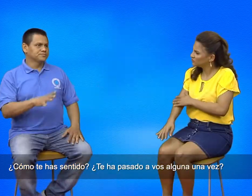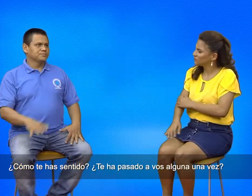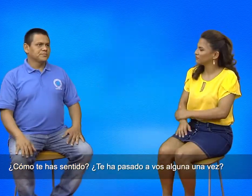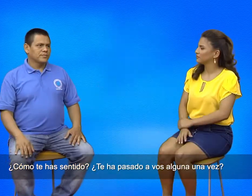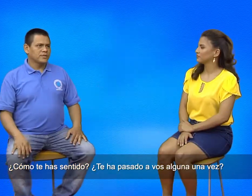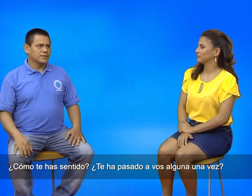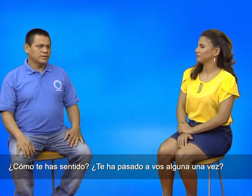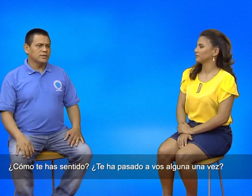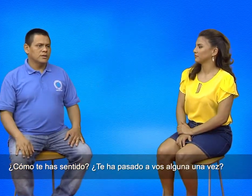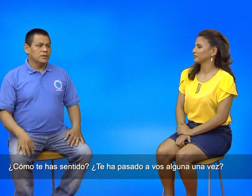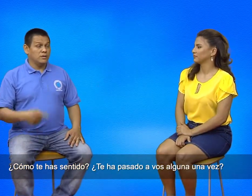vez